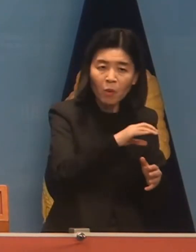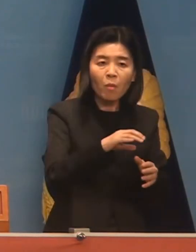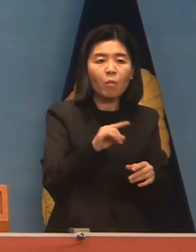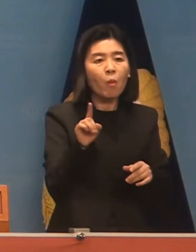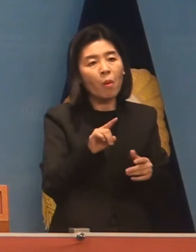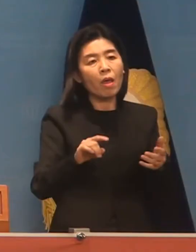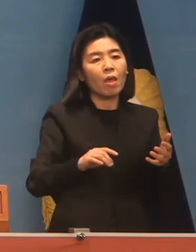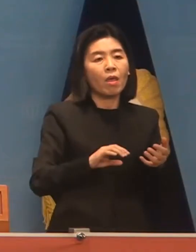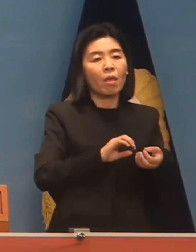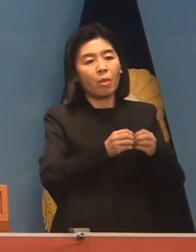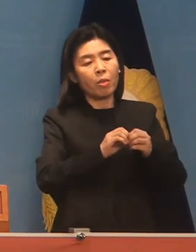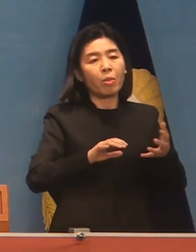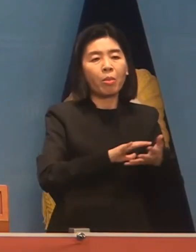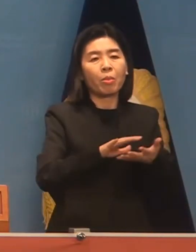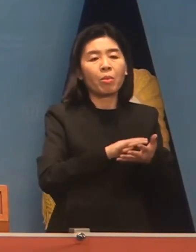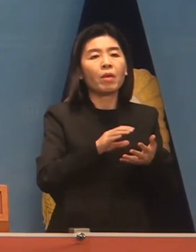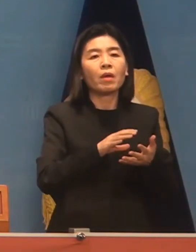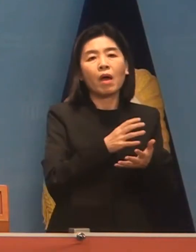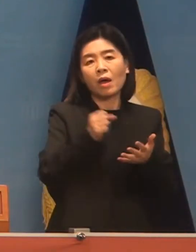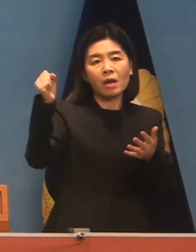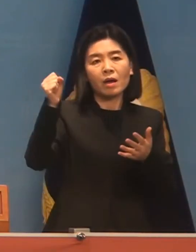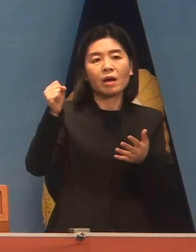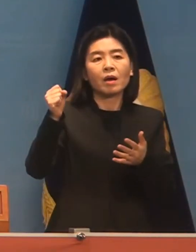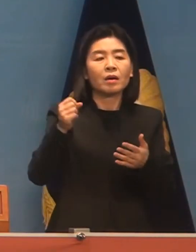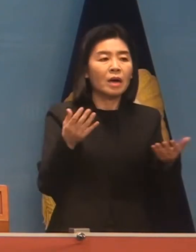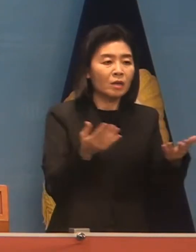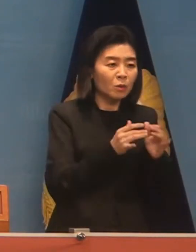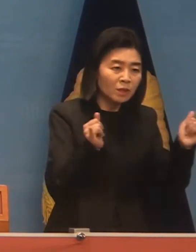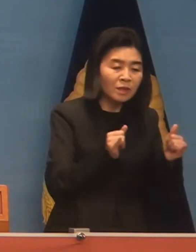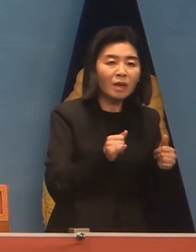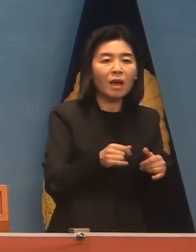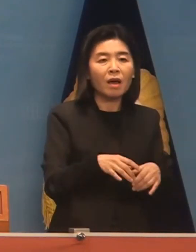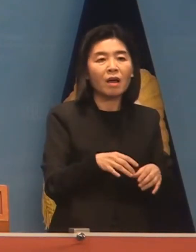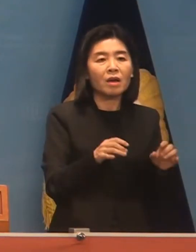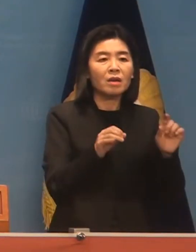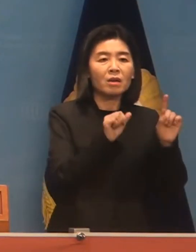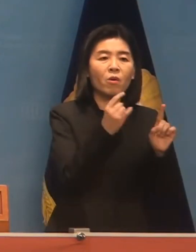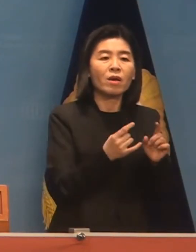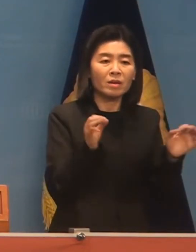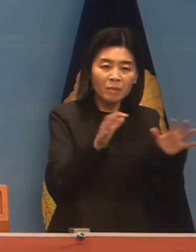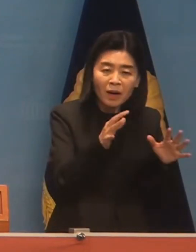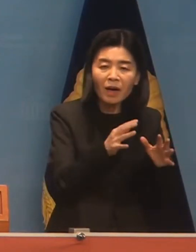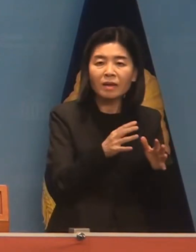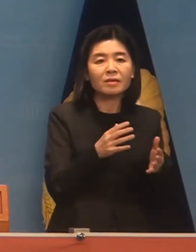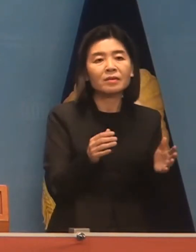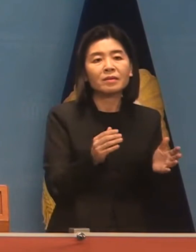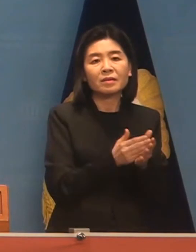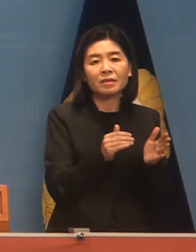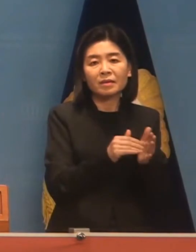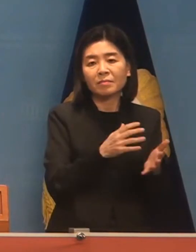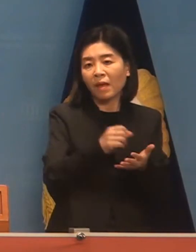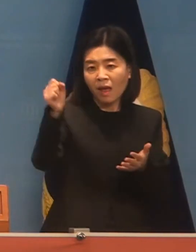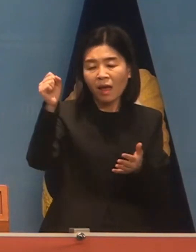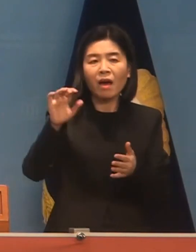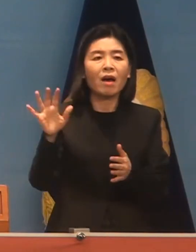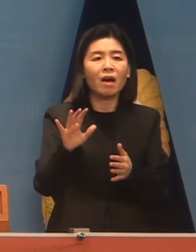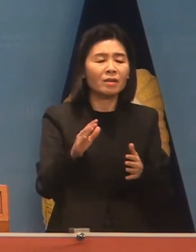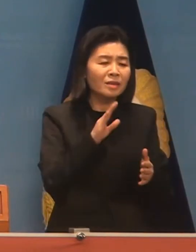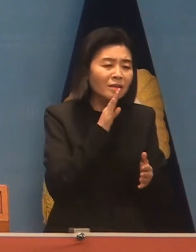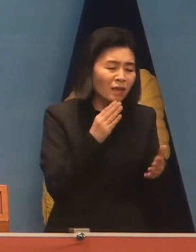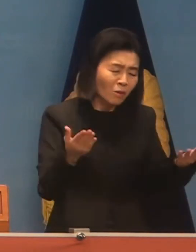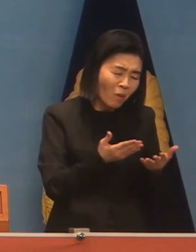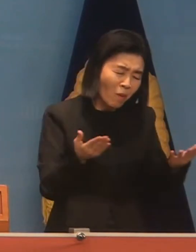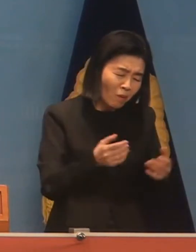아닙니다. 한국 노동자들은 일회용 소모품이 아닙니다. 긴 시간 투쟁하며 신체적으로 심리적으로 많이